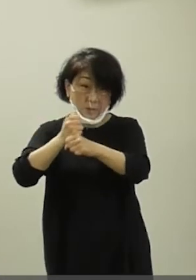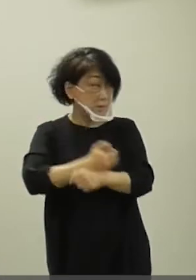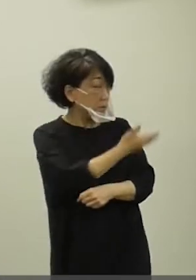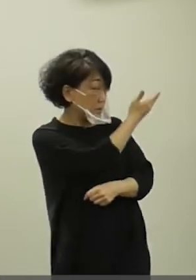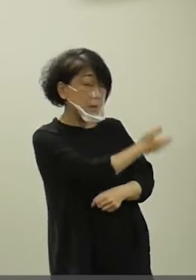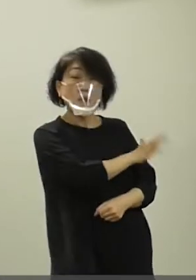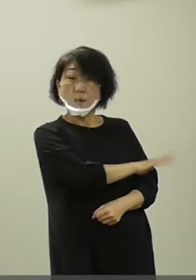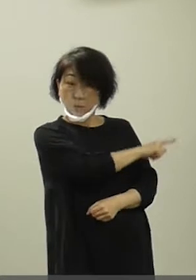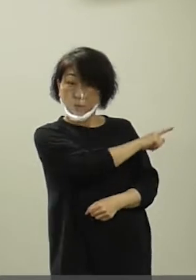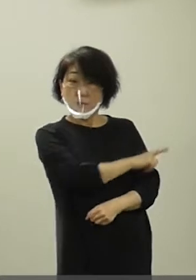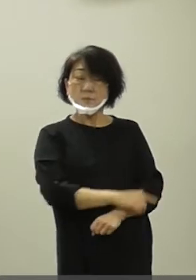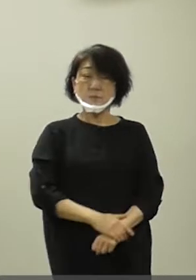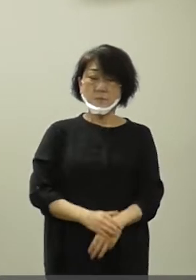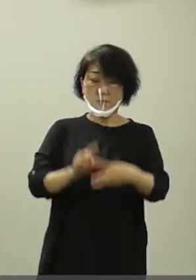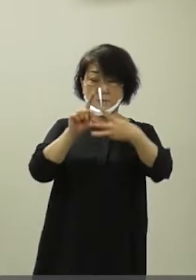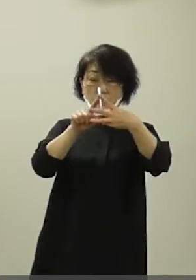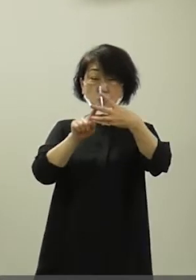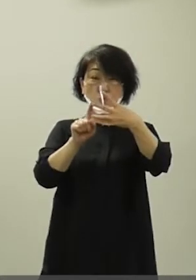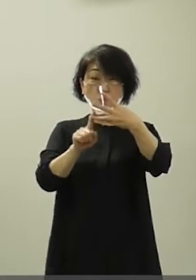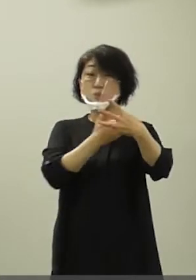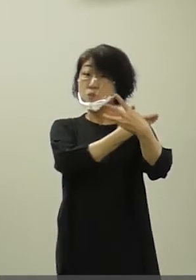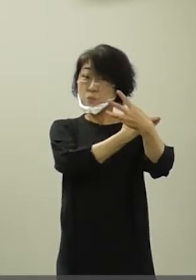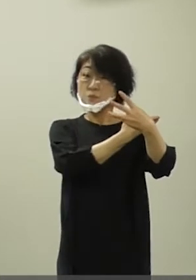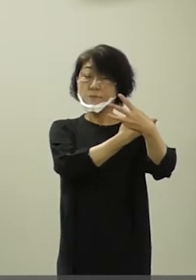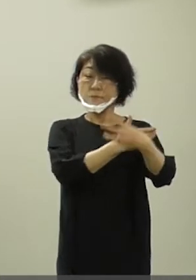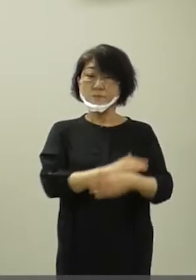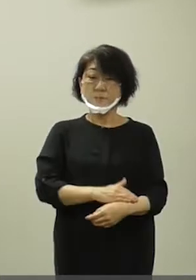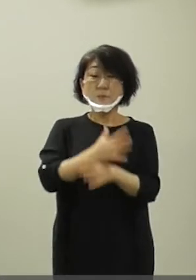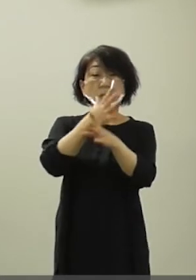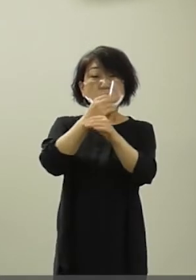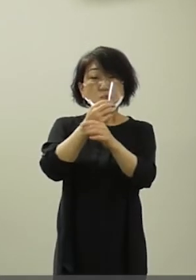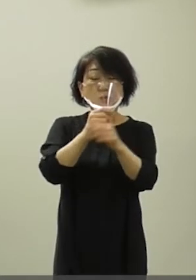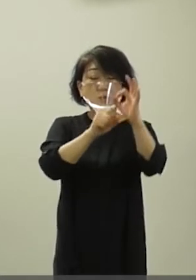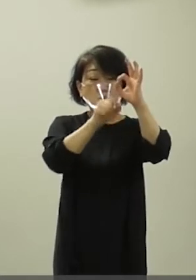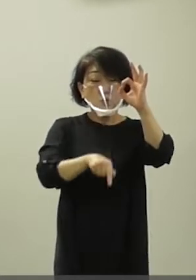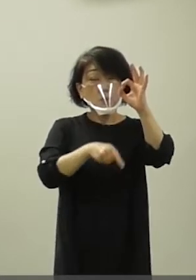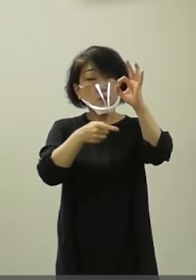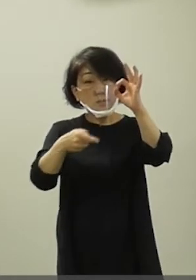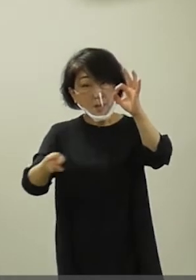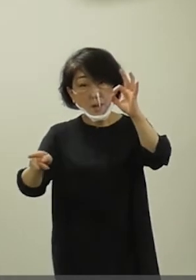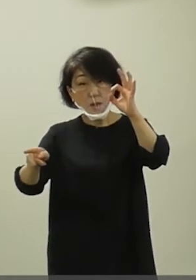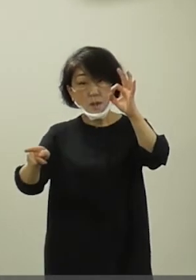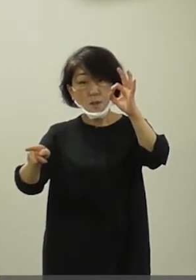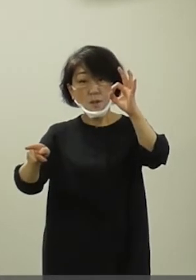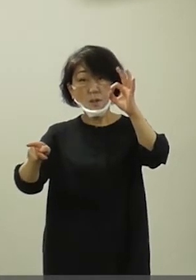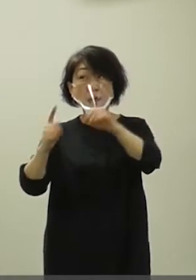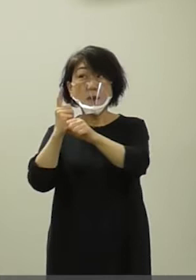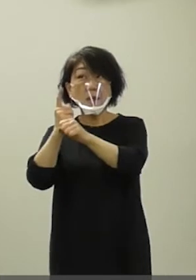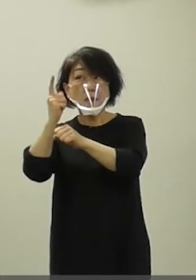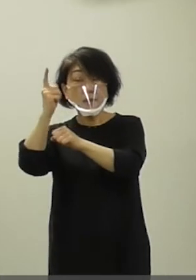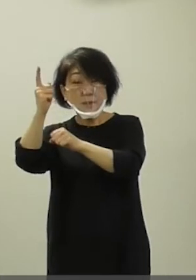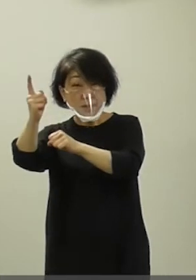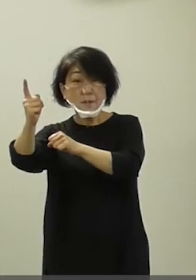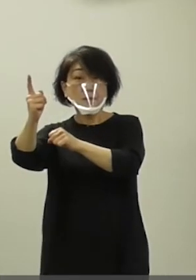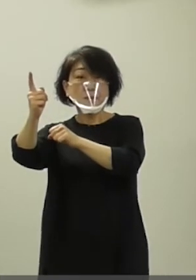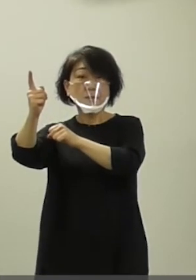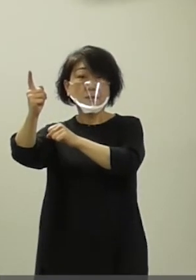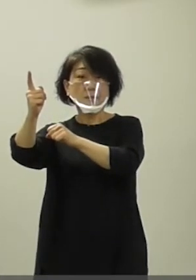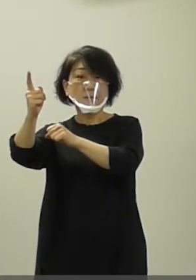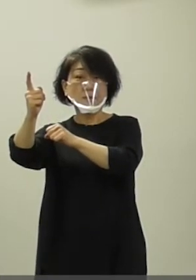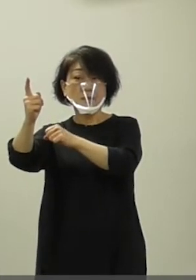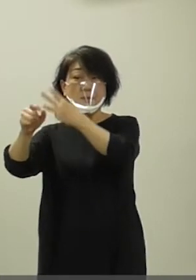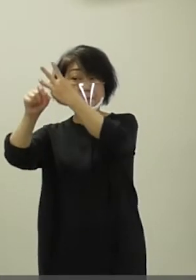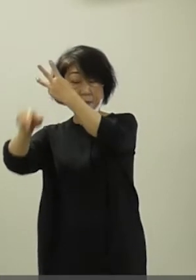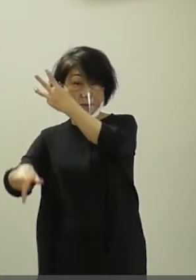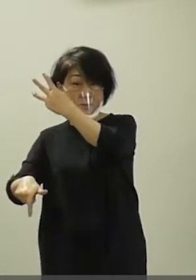でつに分かれております期間は10月からレイは来年これ